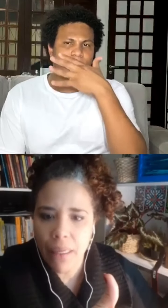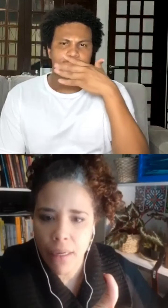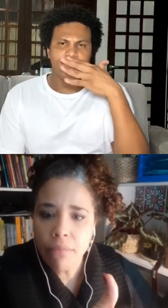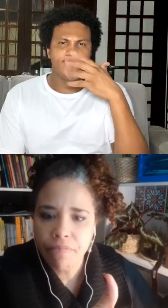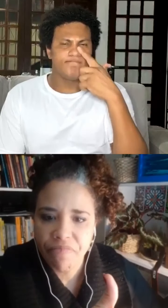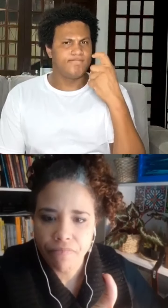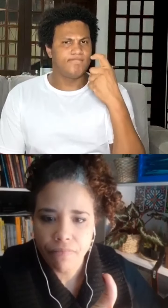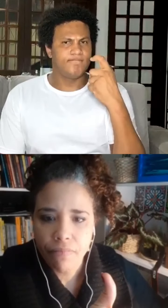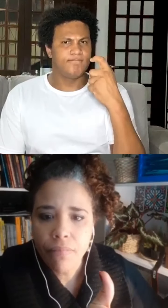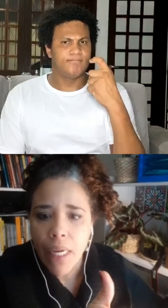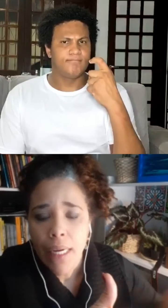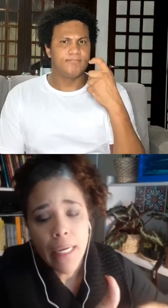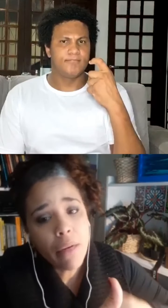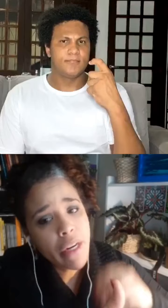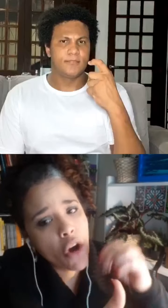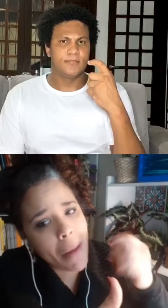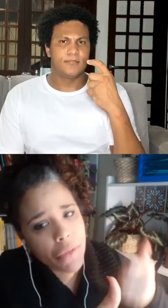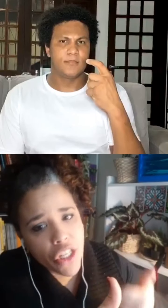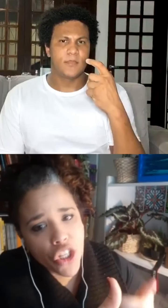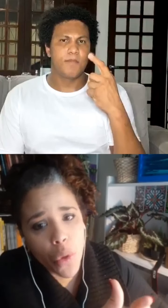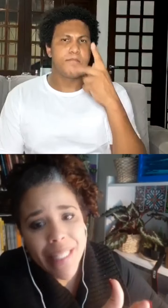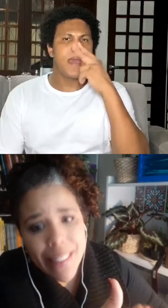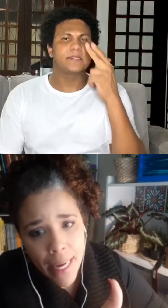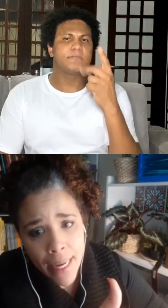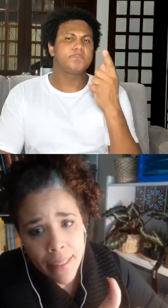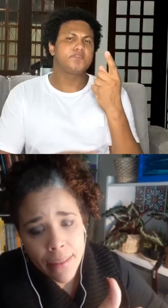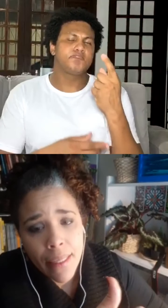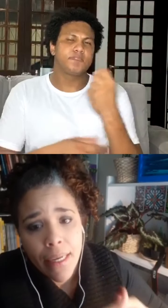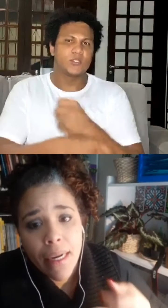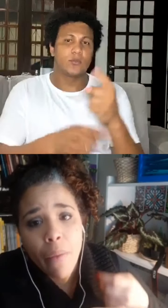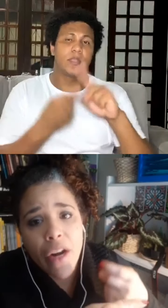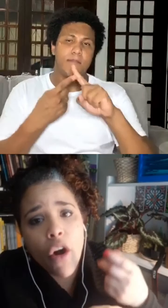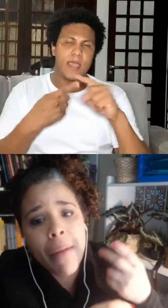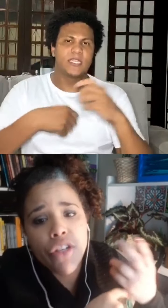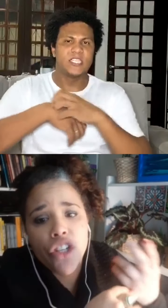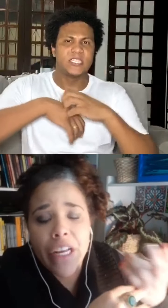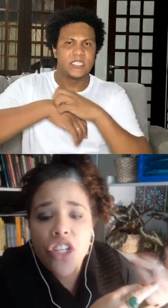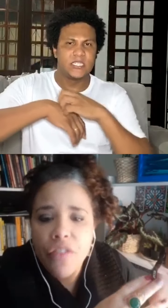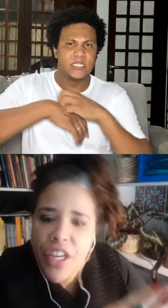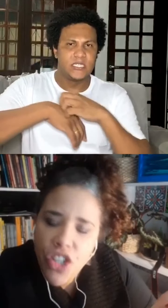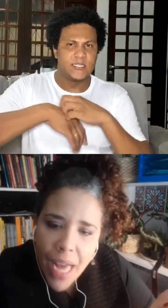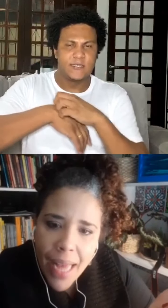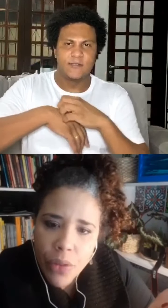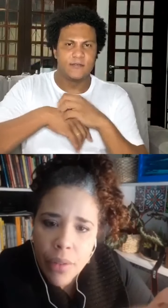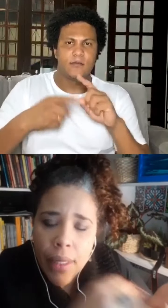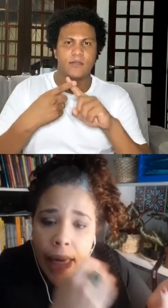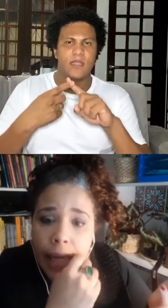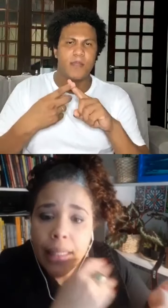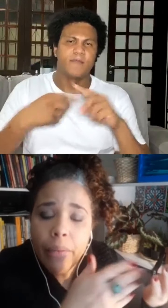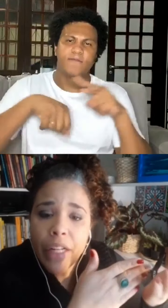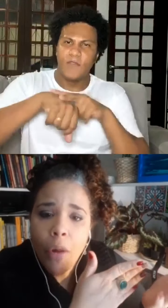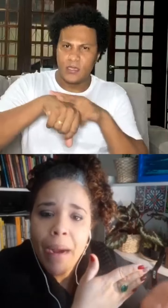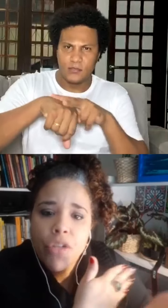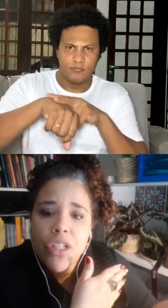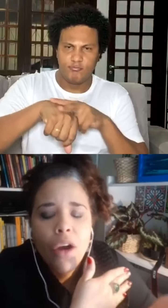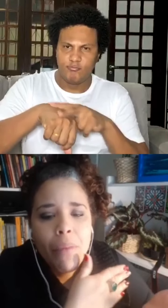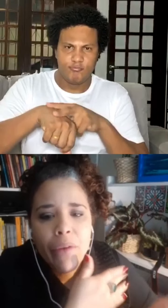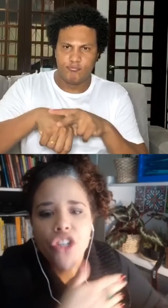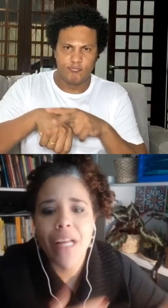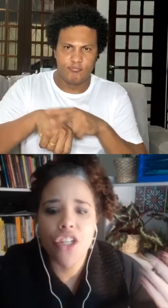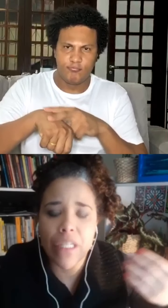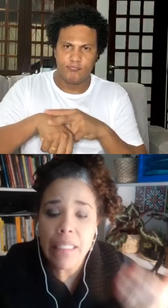expira. Não é normal sentir coceira. Não é normal estar esverdeado. E não é normal estar com